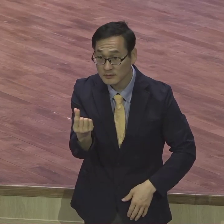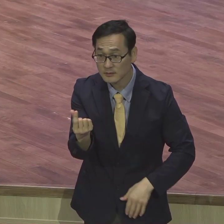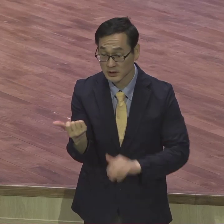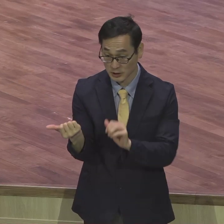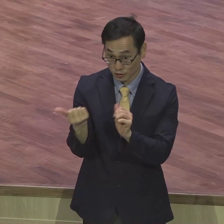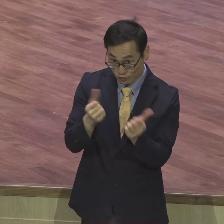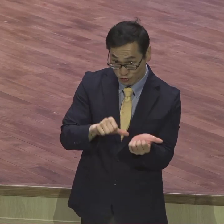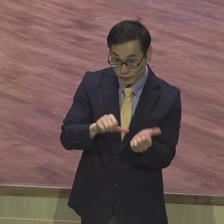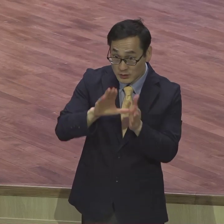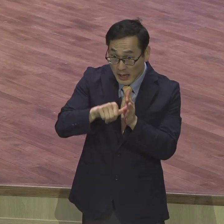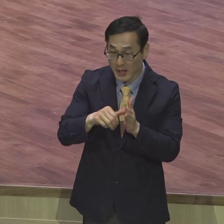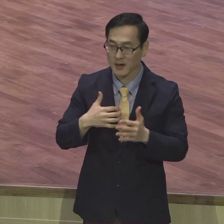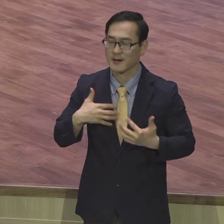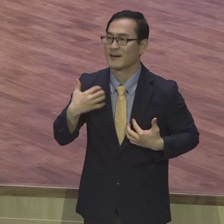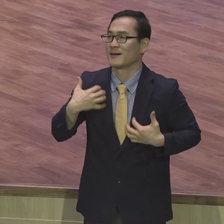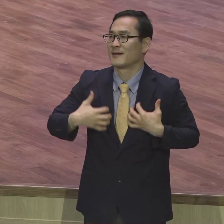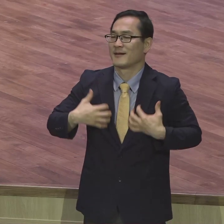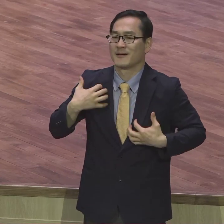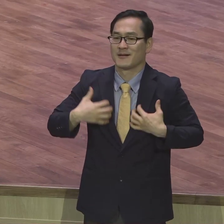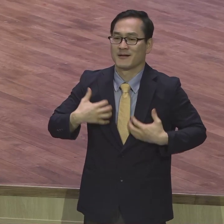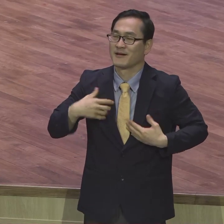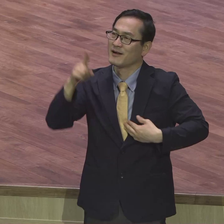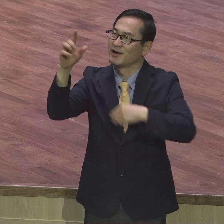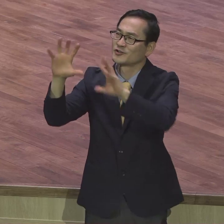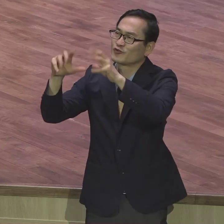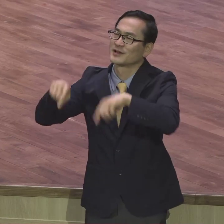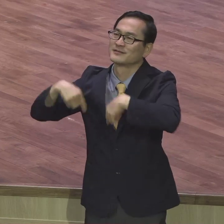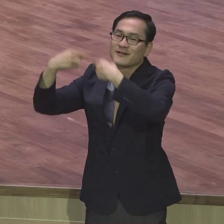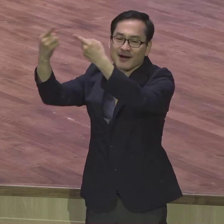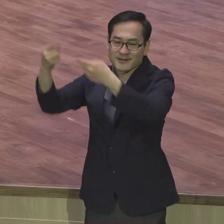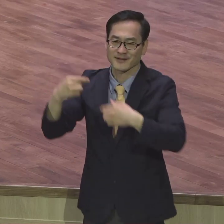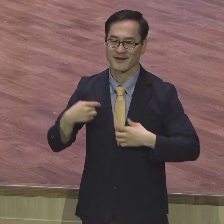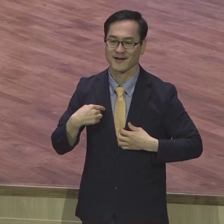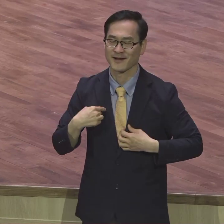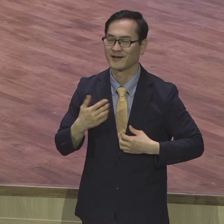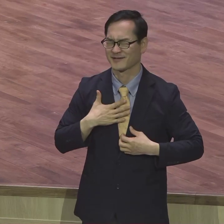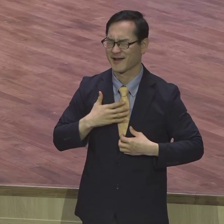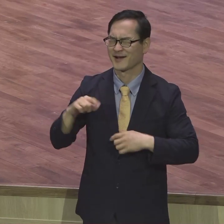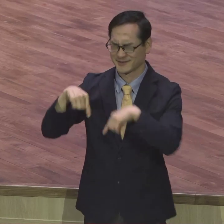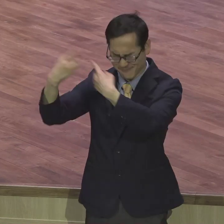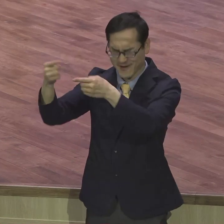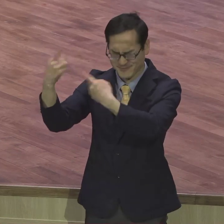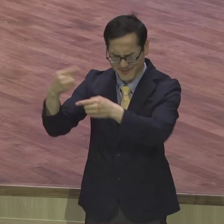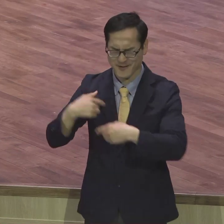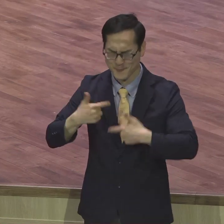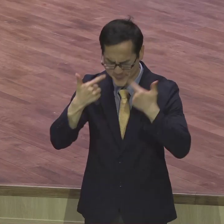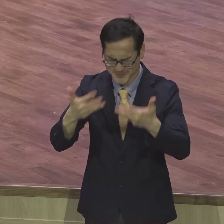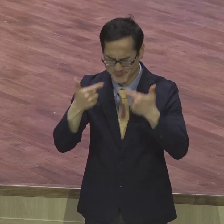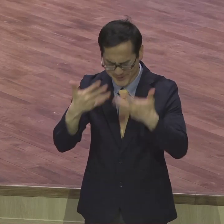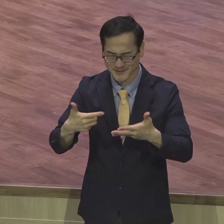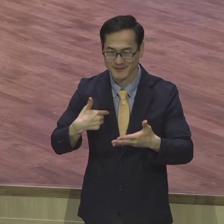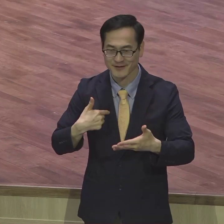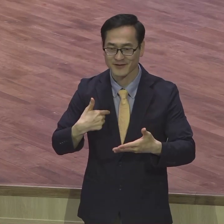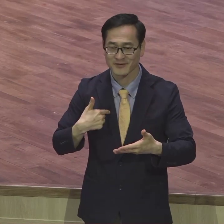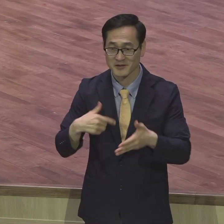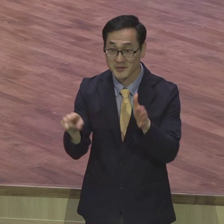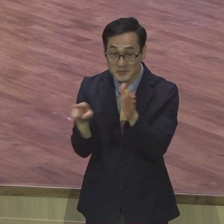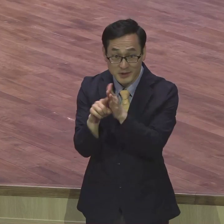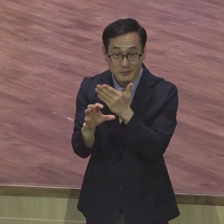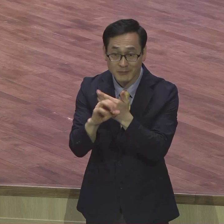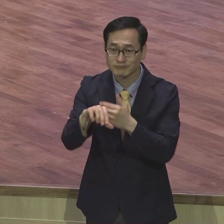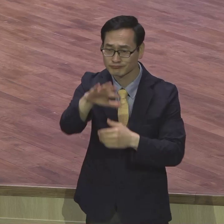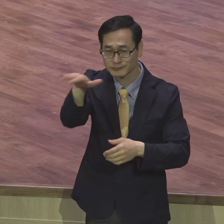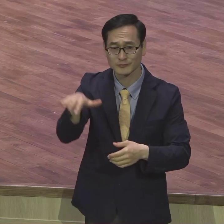기법으로 받아들이고 천국에 들어간다라고 고백할 수 있는 영생이 보장된 신분이니까 끝난 거예요.